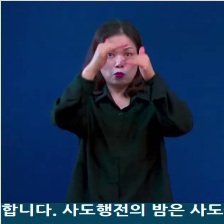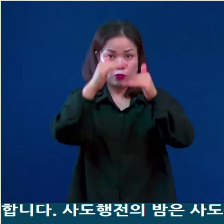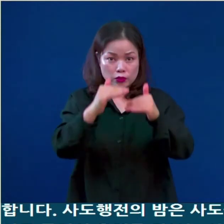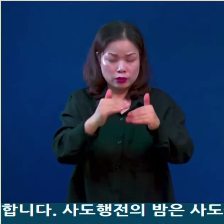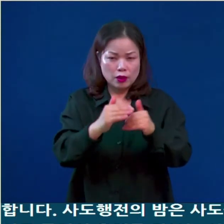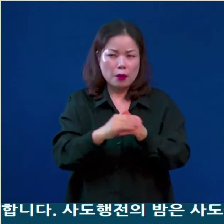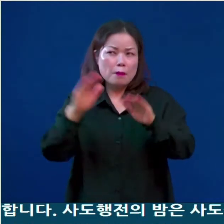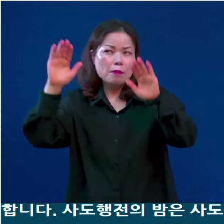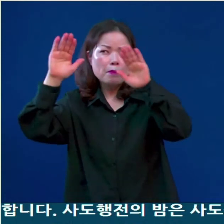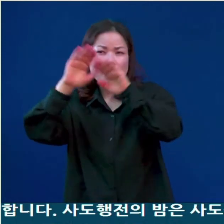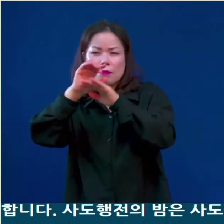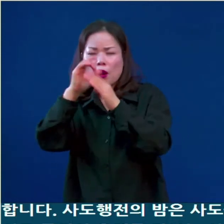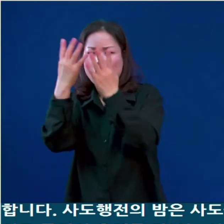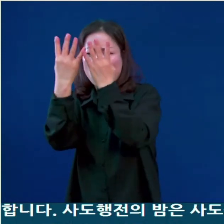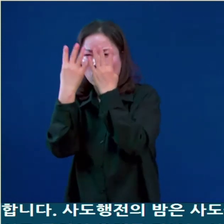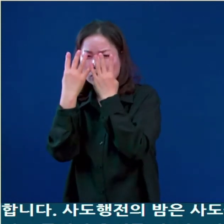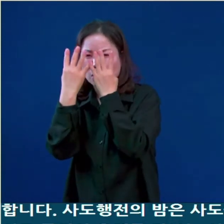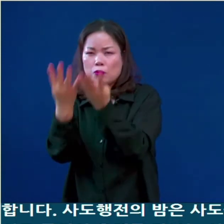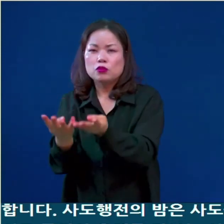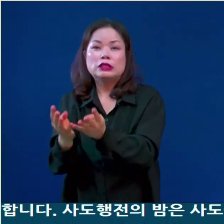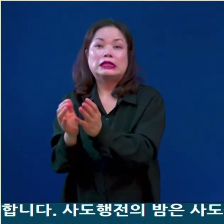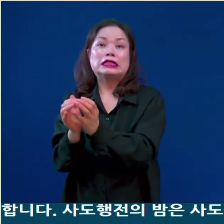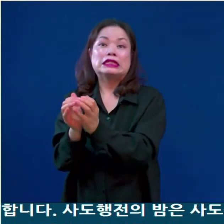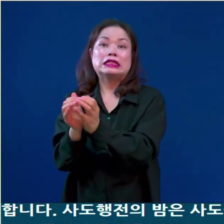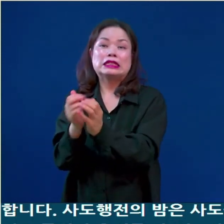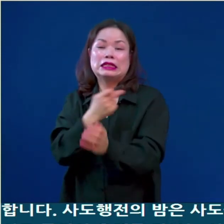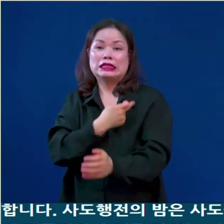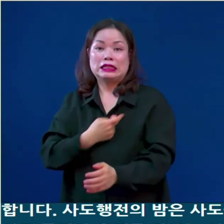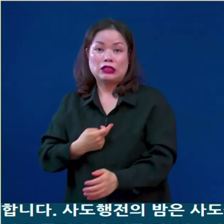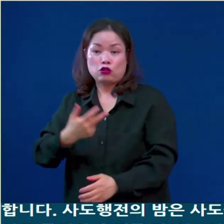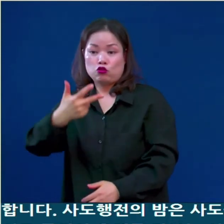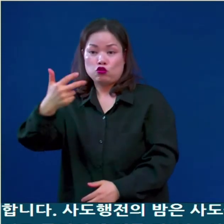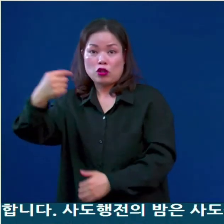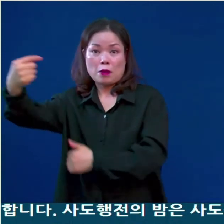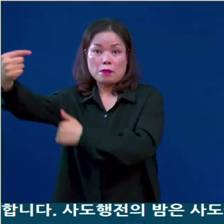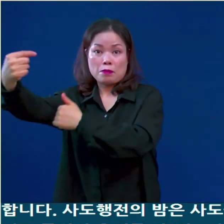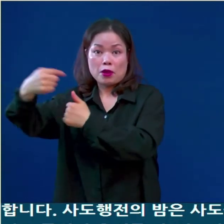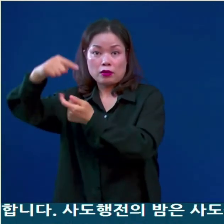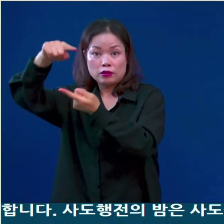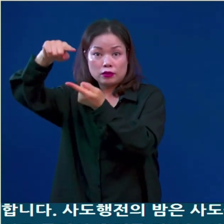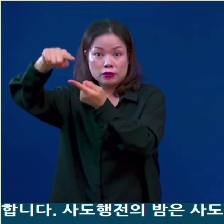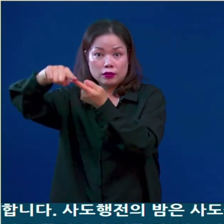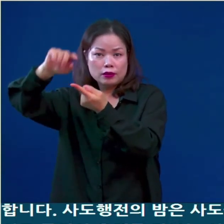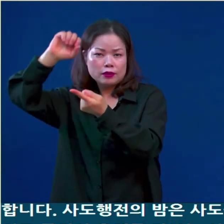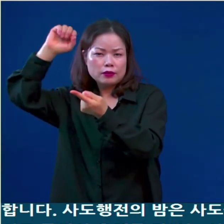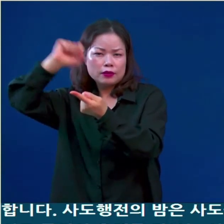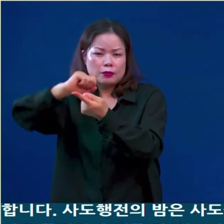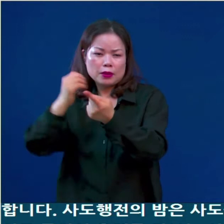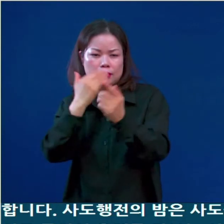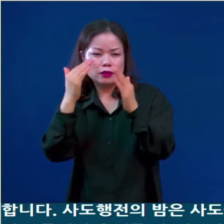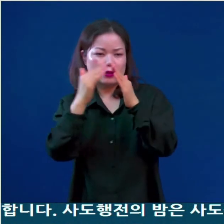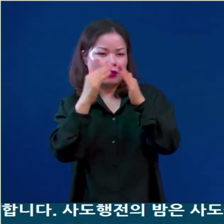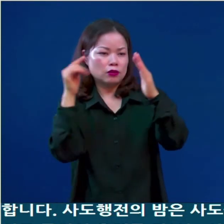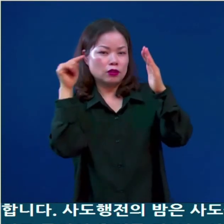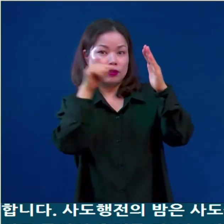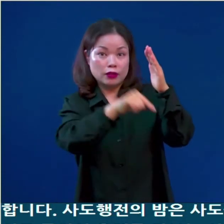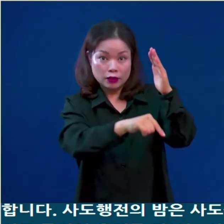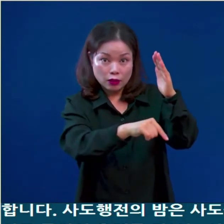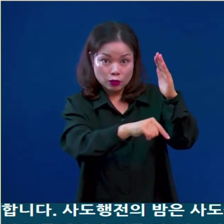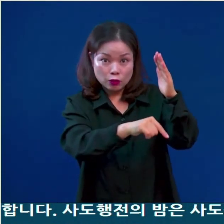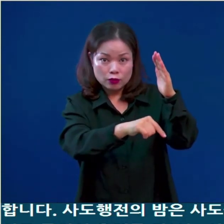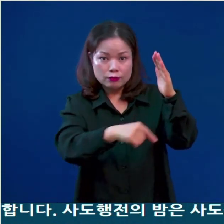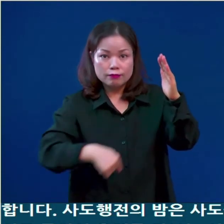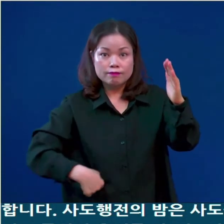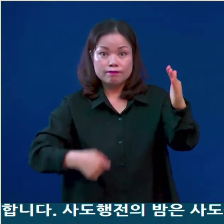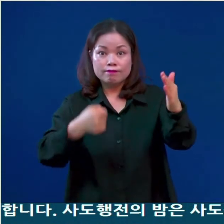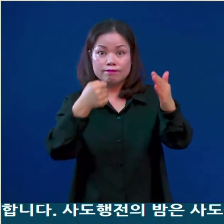본문에서 밤의 옥에서 풀려난 사도들은 주의 명령을 따라 새벽에 성전에 들어갔고